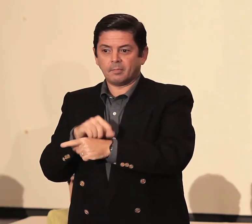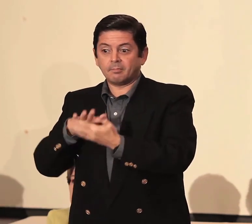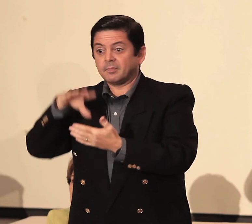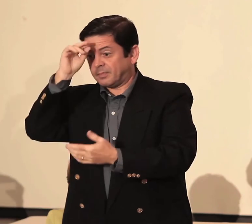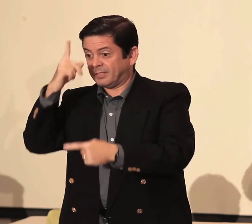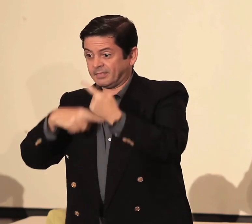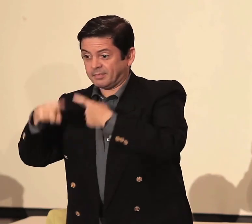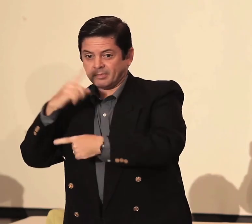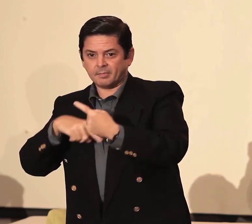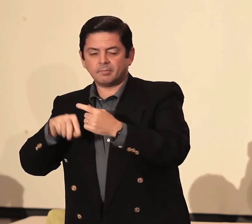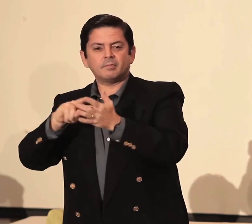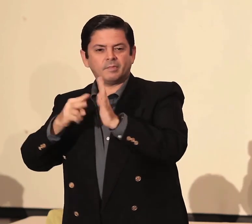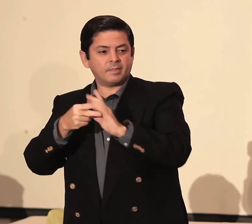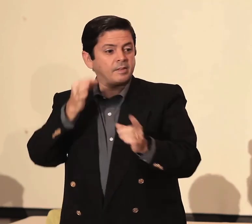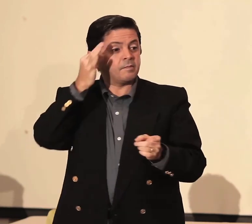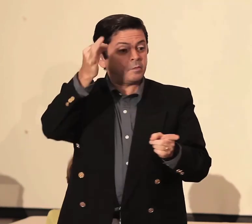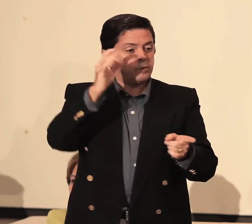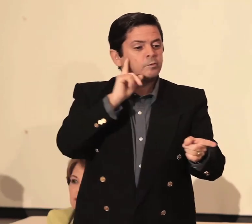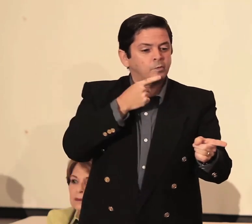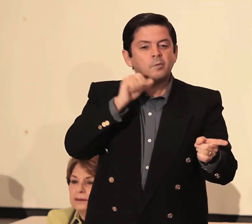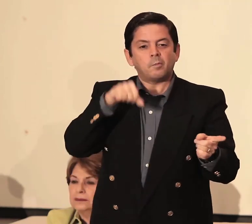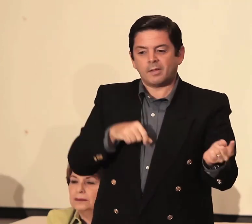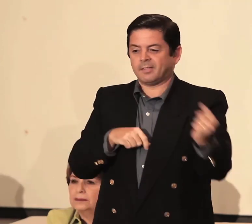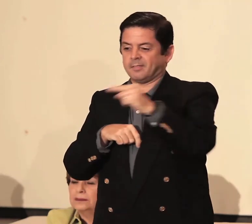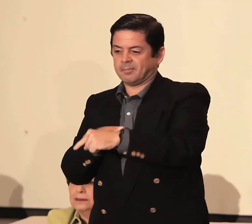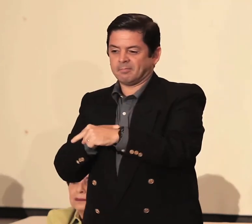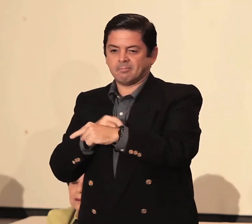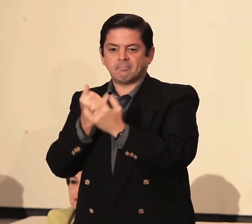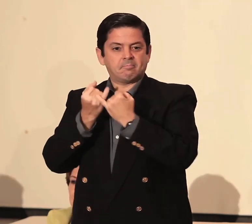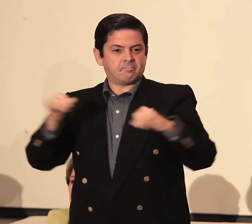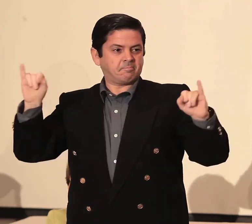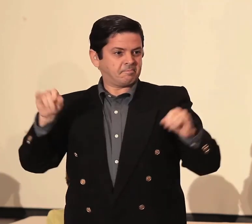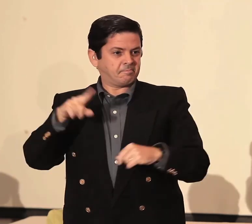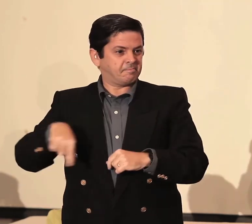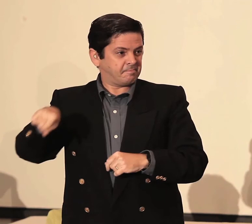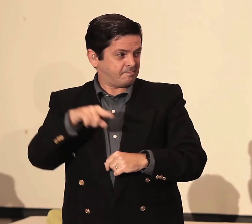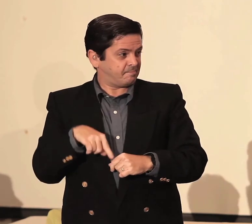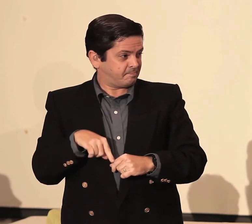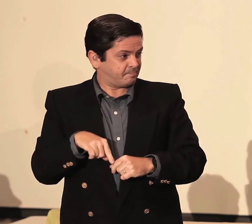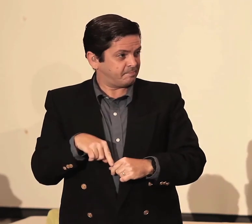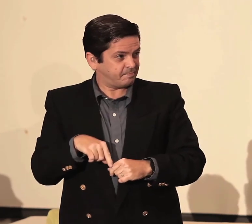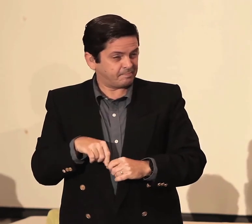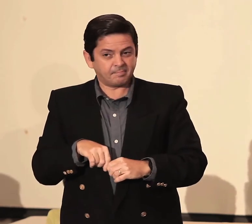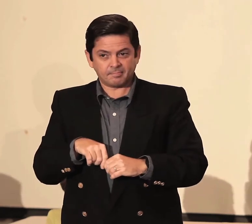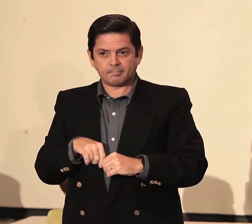en APAP, que están aprendiendo lenguaje de señas, significa para los sordos que en un futuro puedan ir de forma independiente a recibir